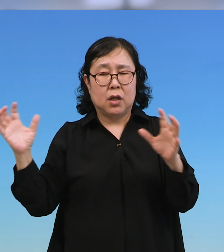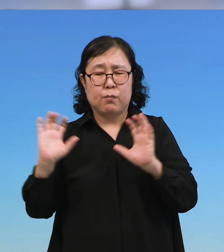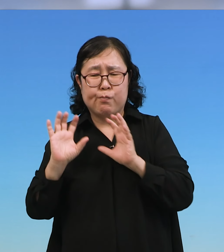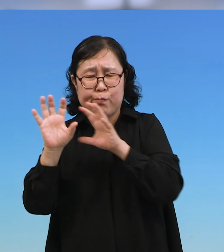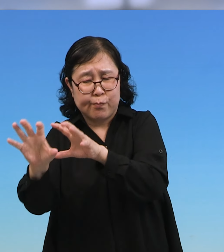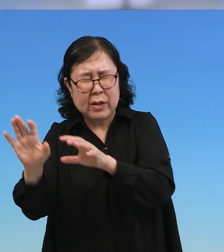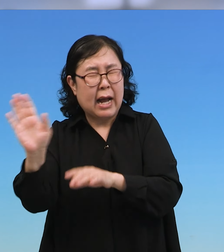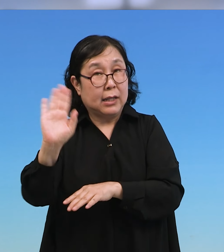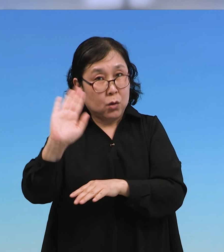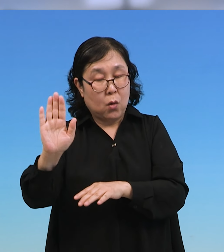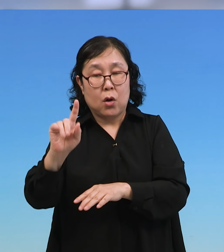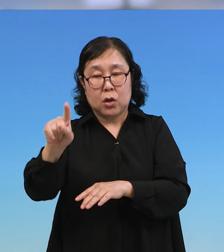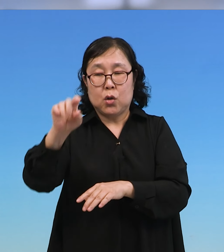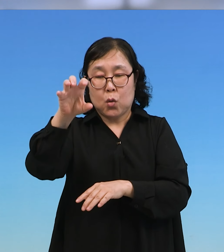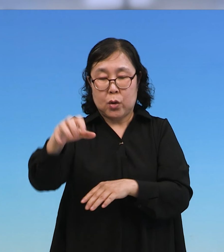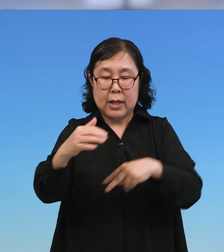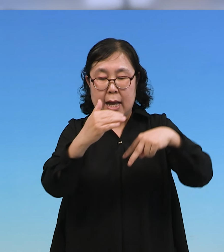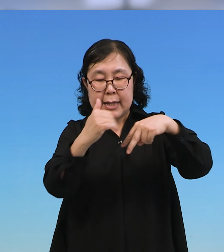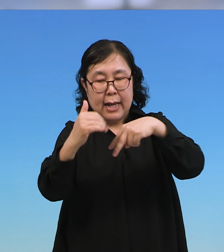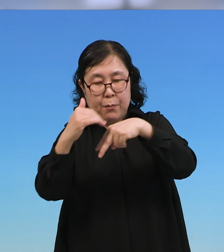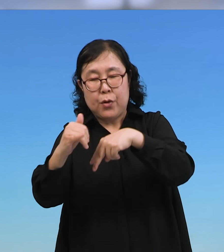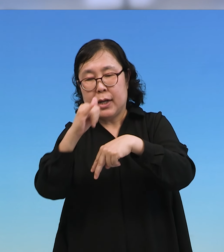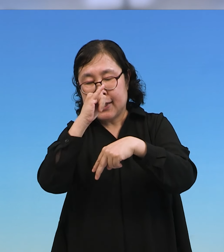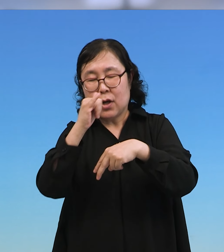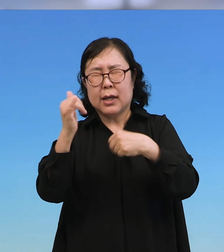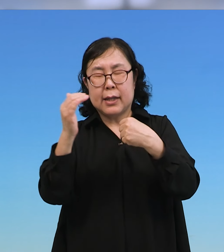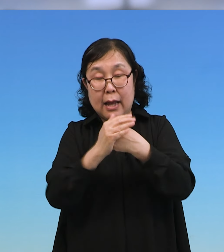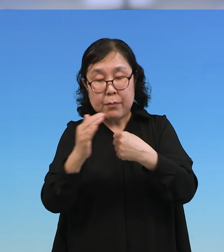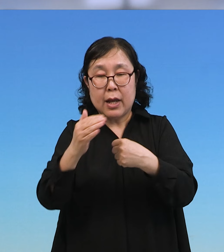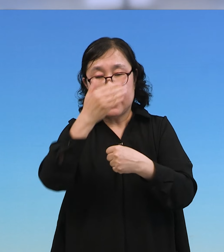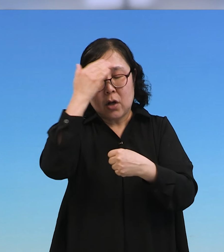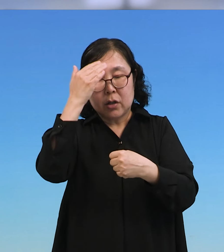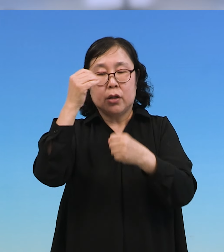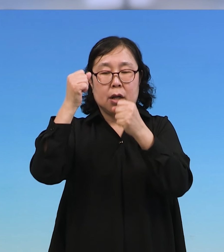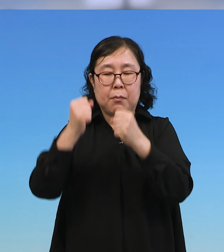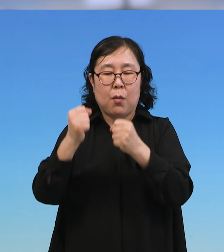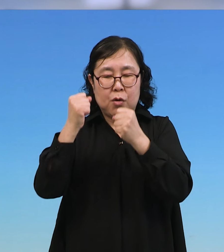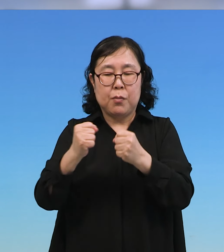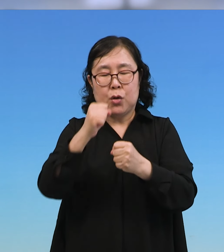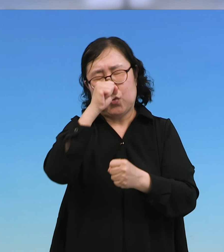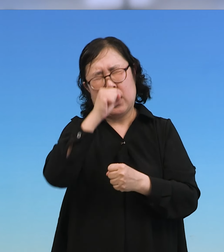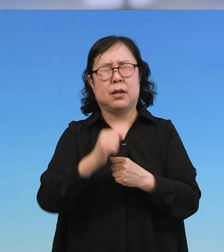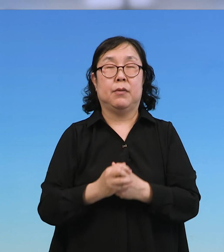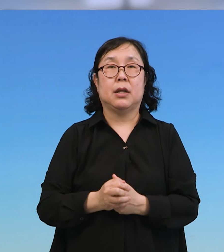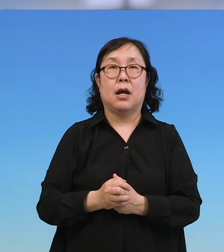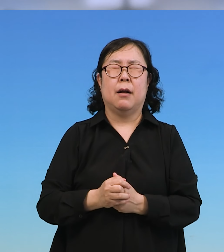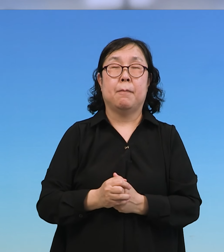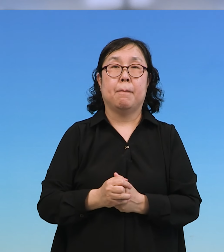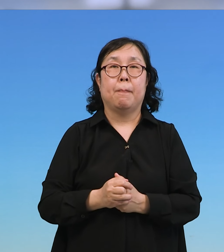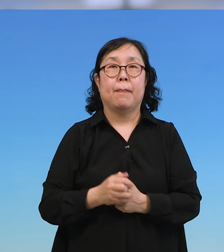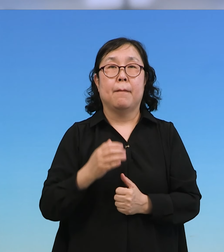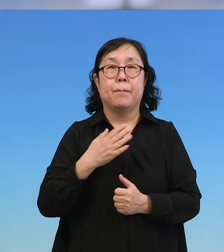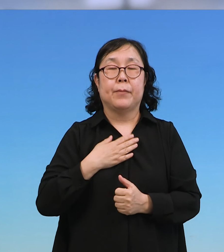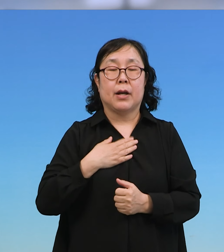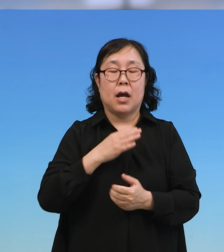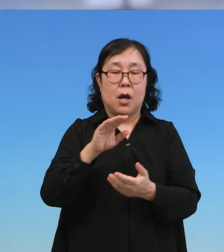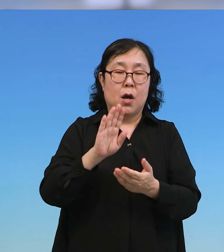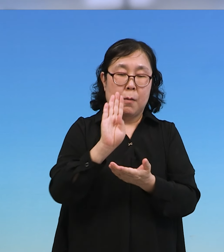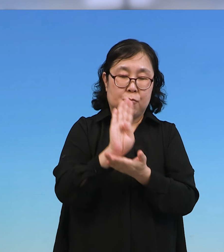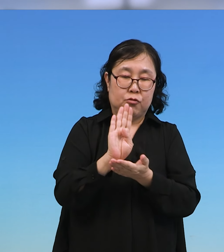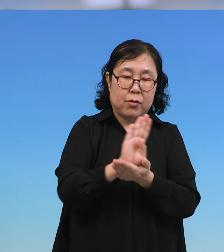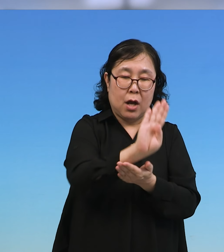때문에, 학교를 빌려 쓰고 여러 가지 불편하지만 분당 우리 교회를 내가 떠날 수 없는